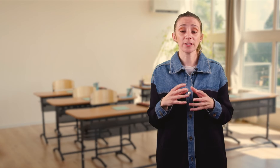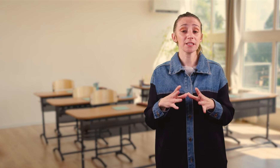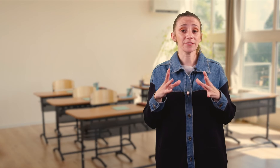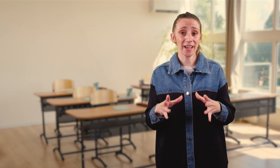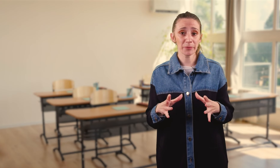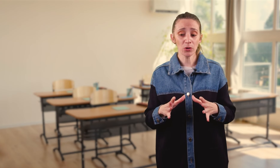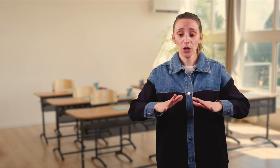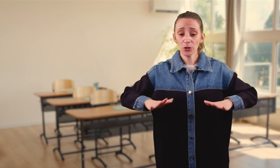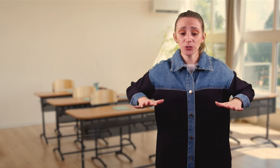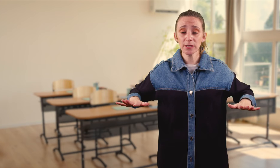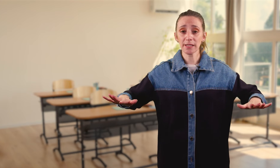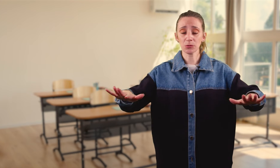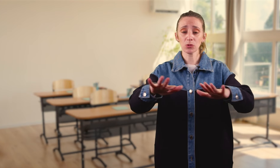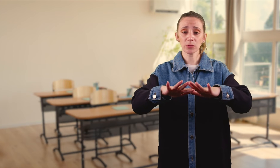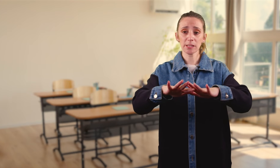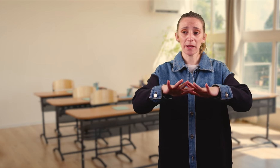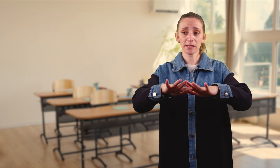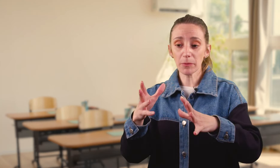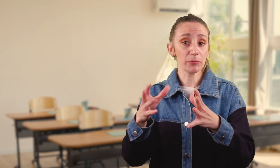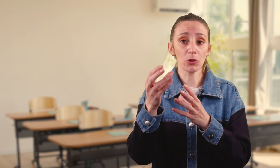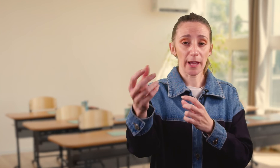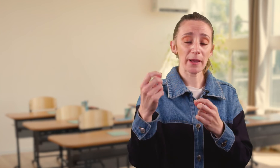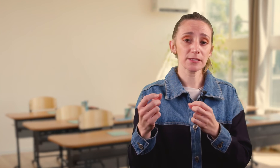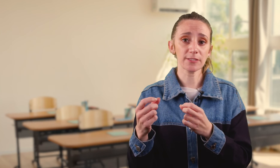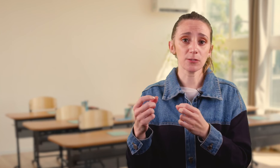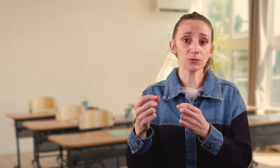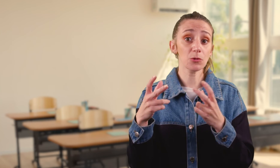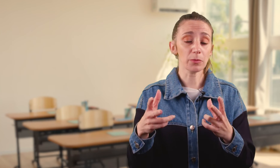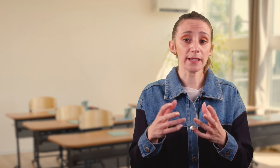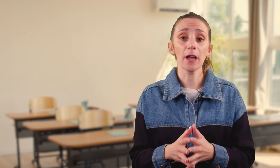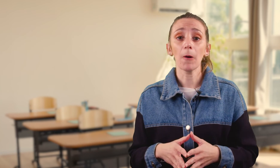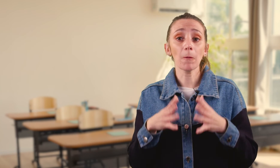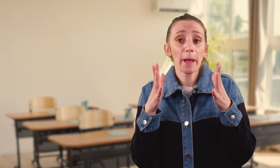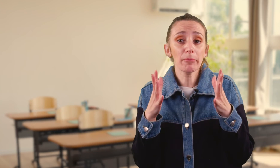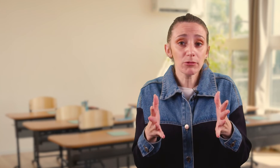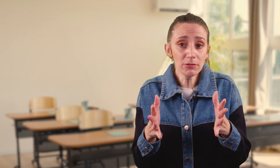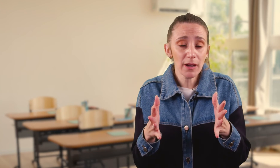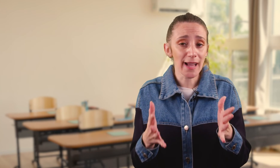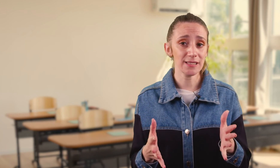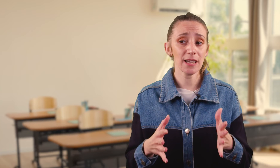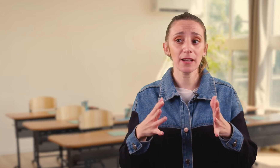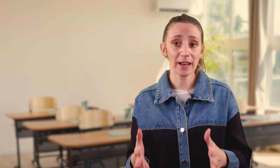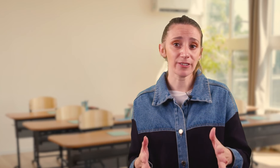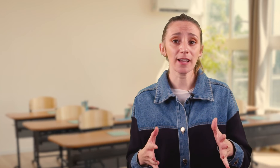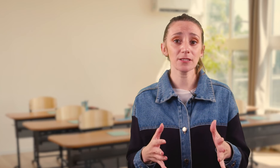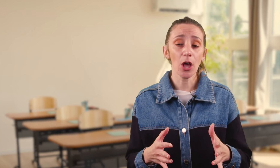fait, c'est vraiment l'utilisation de son espace pour que la personne en face de vous comprenne. On n'a plus à dire la phrase,